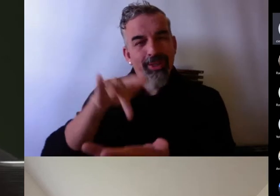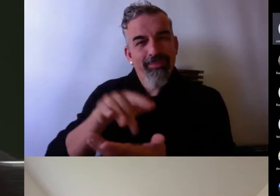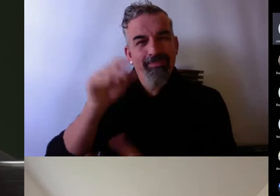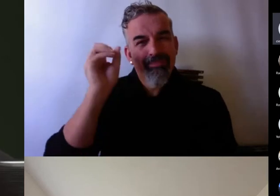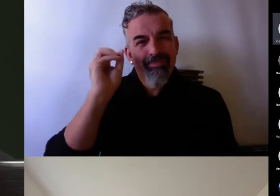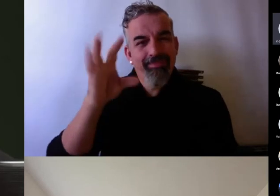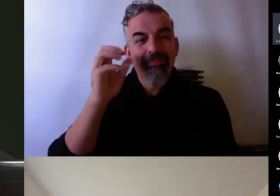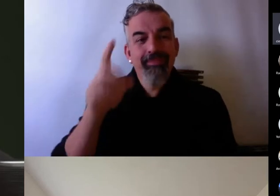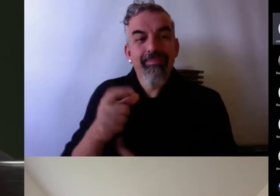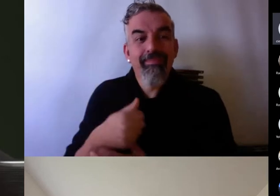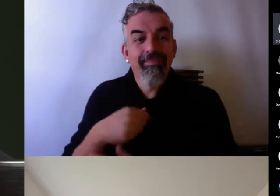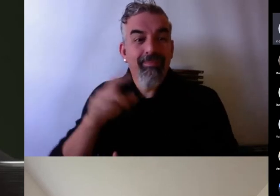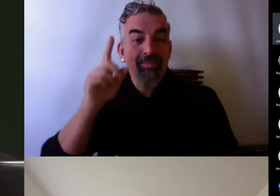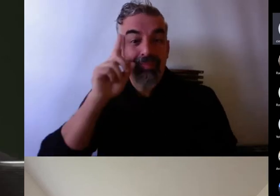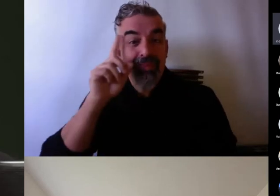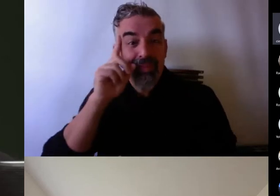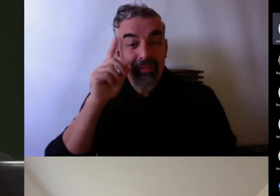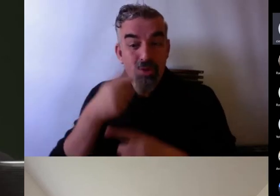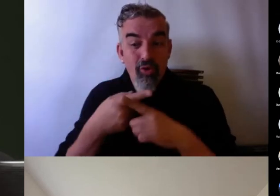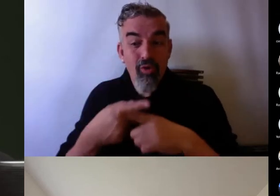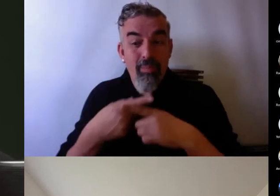compartiendo, lo pasa es que no sé si puedo compartir.